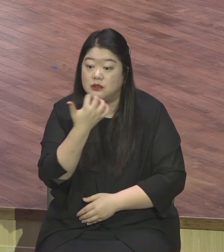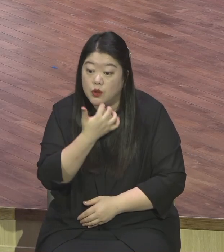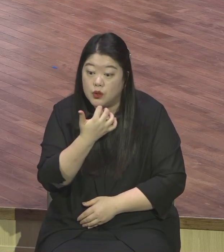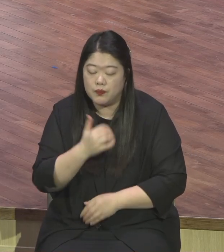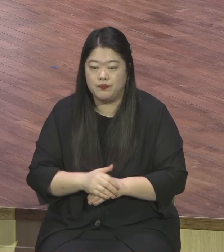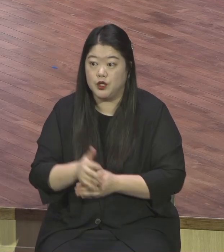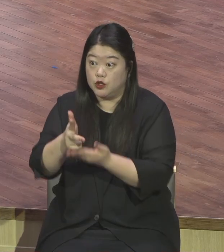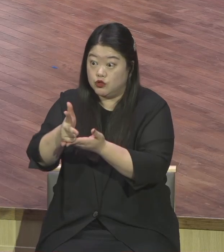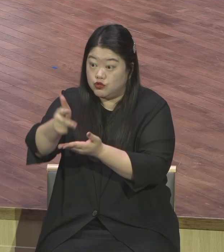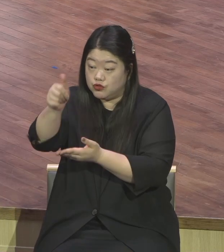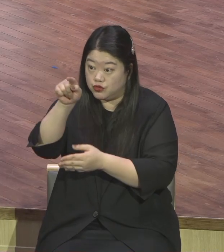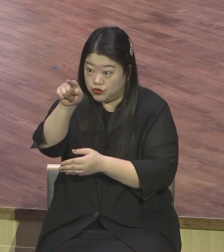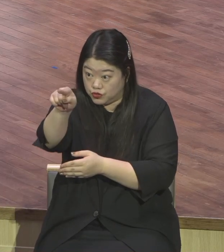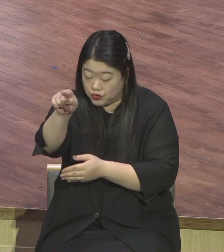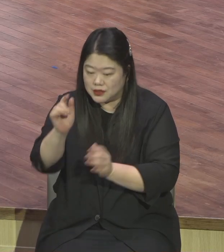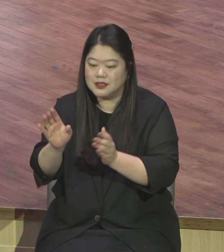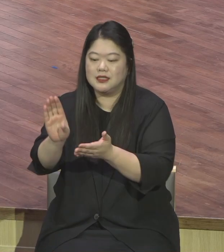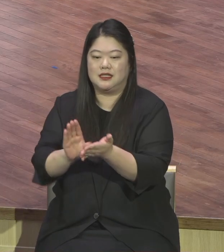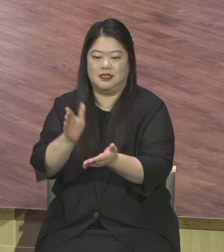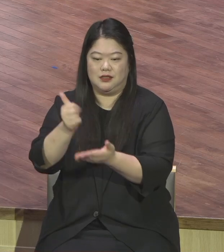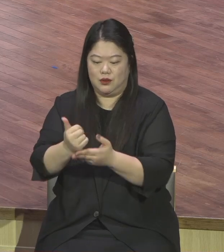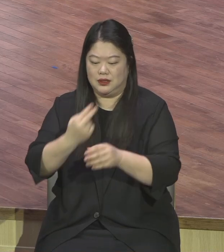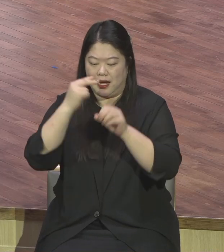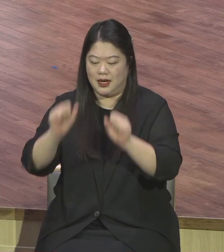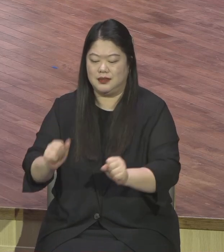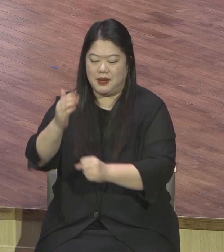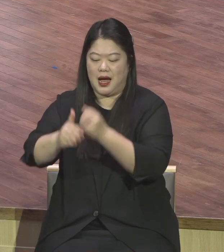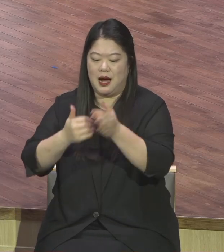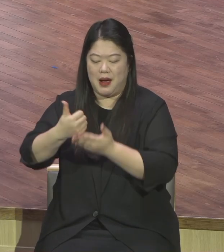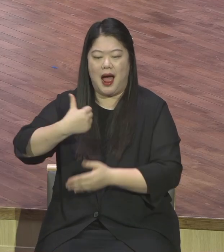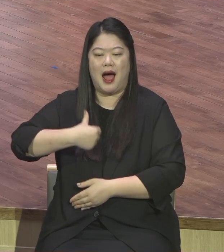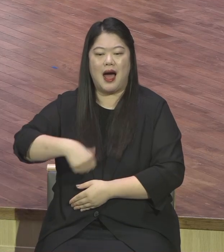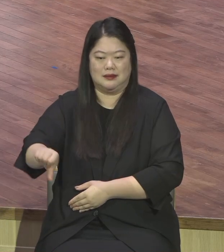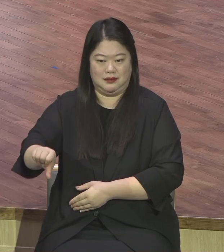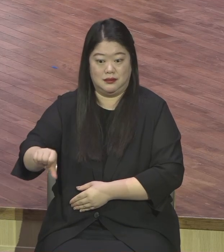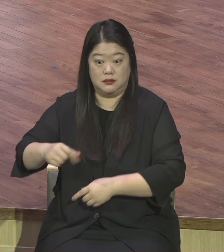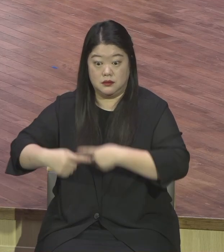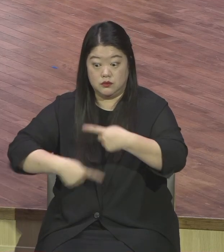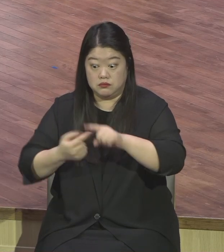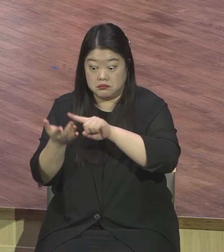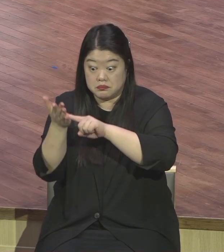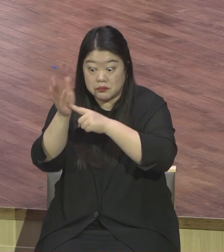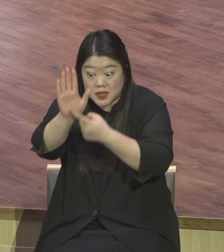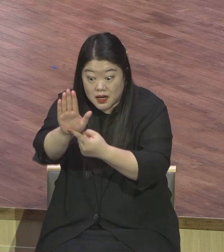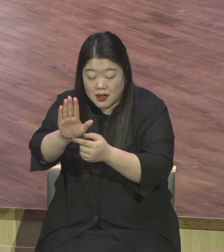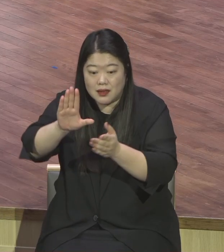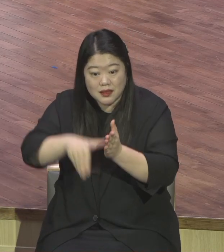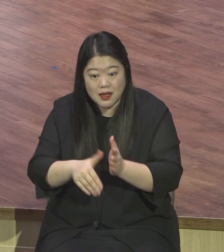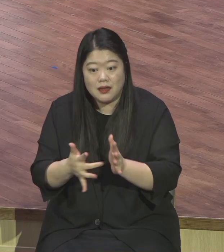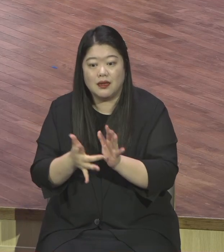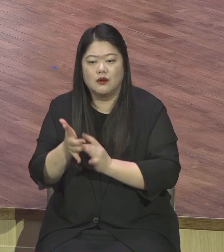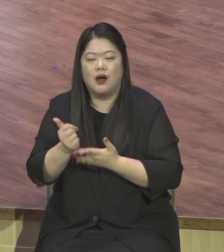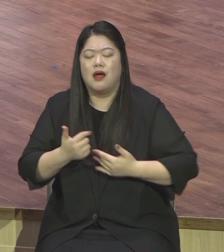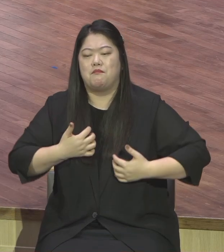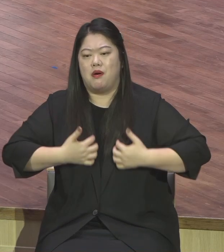대답을 듣고 예수님께서 몹시 감격 기뻐하시면서 하신 말씀이에요.